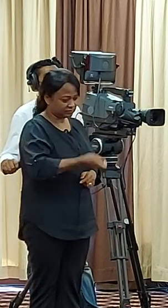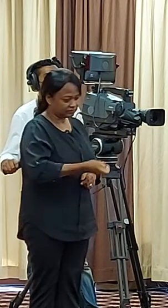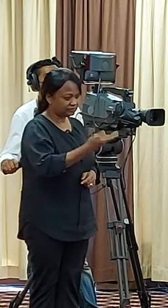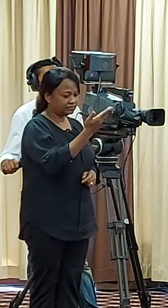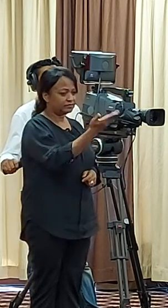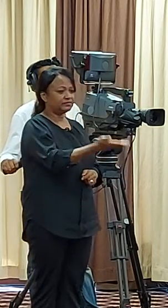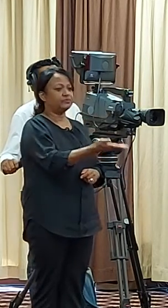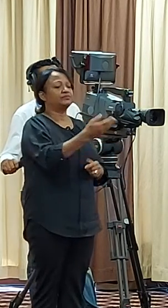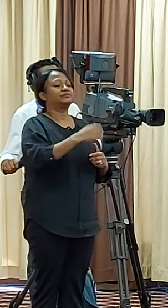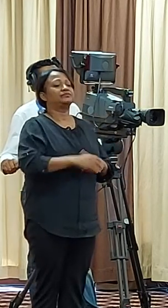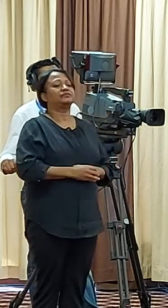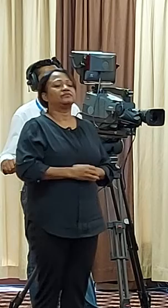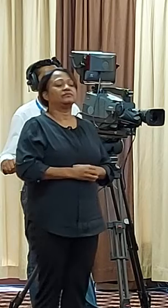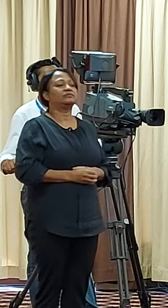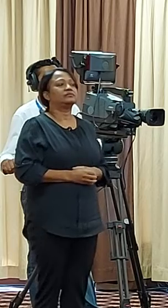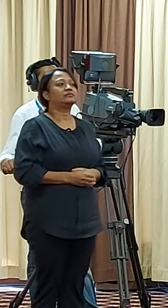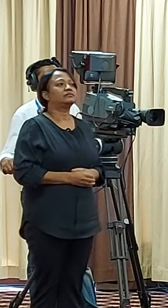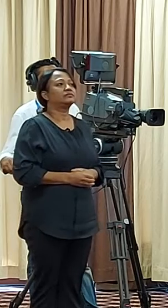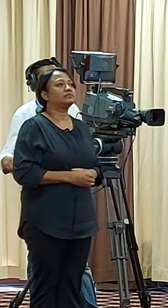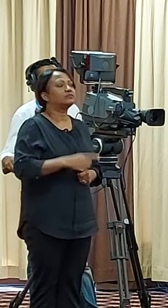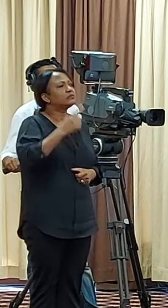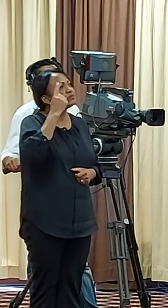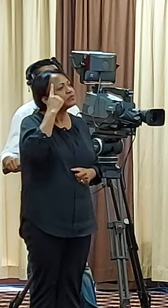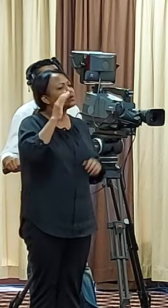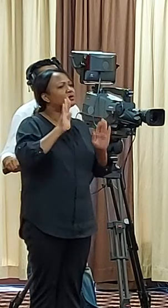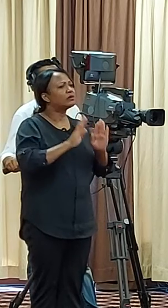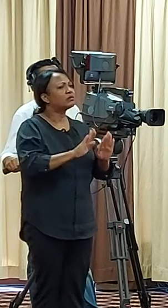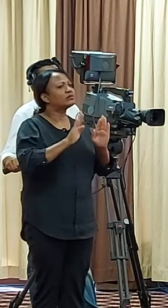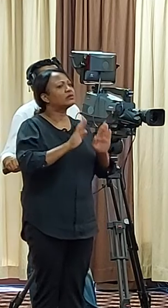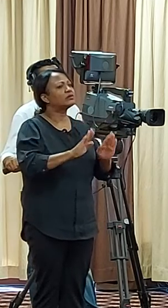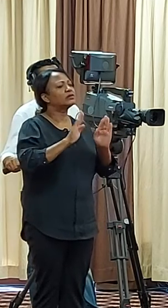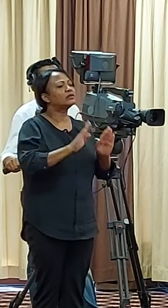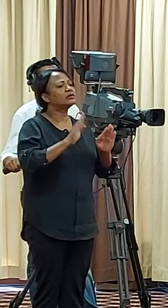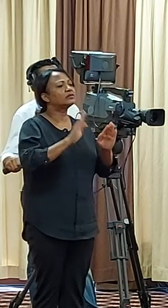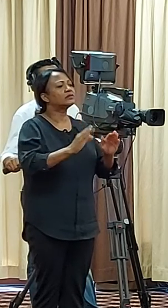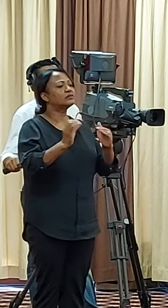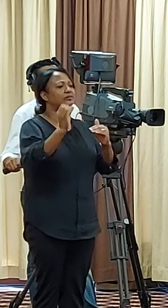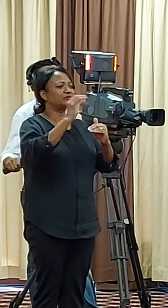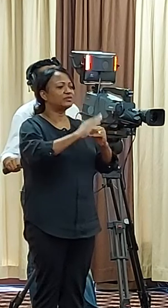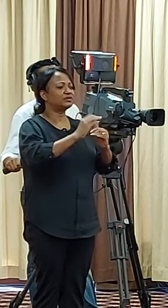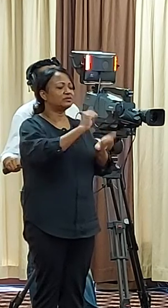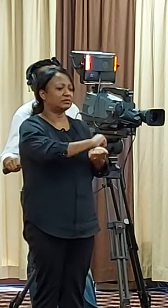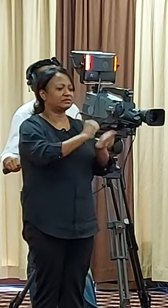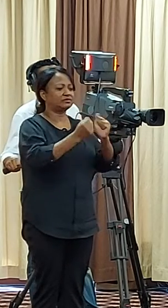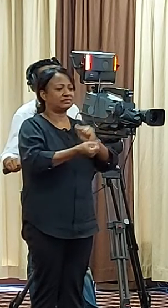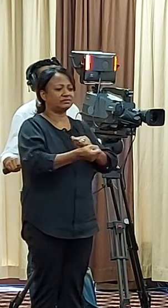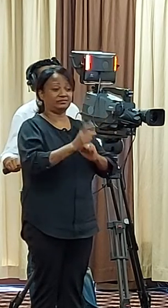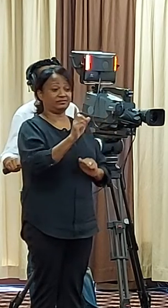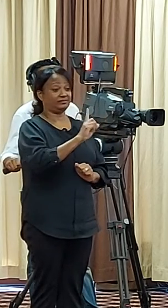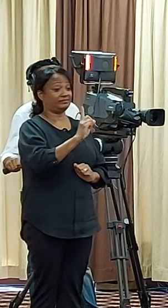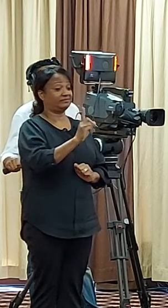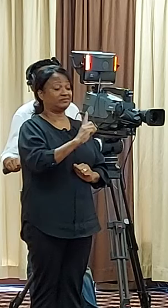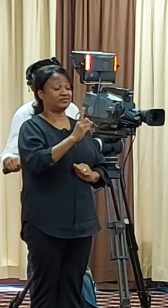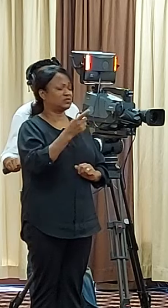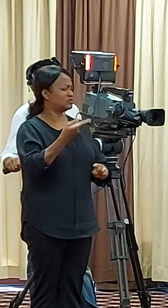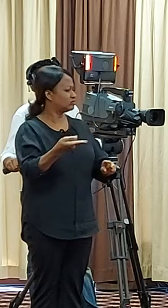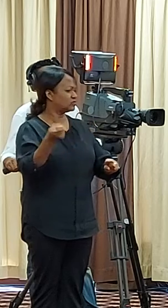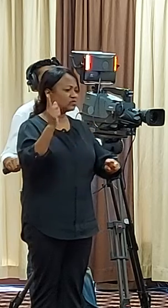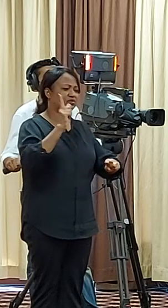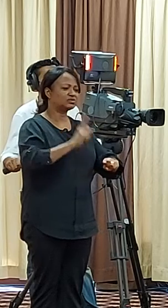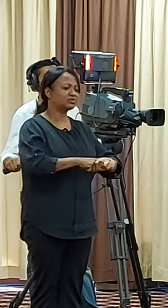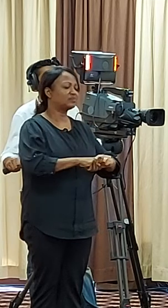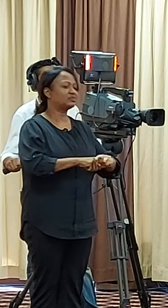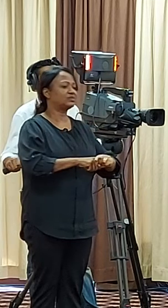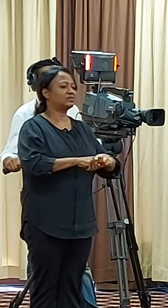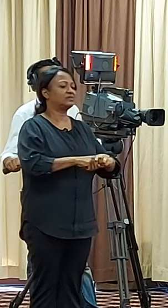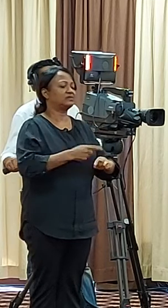que moi, tu peux penser qu'il nous pourra attendre le budget pour amener les changements. Le Premier ministre dit non, tout de suite, nous adressons le